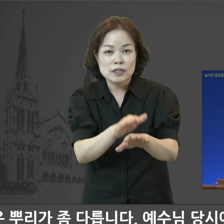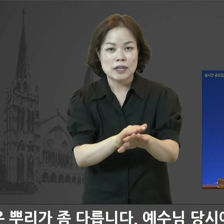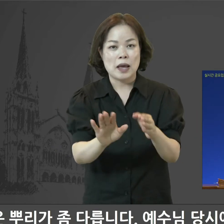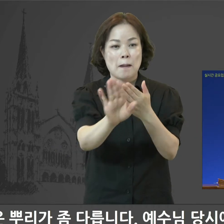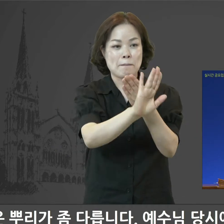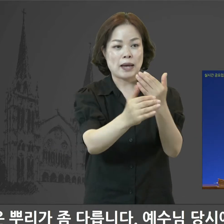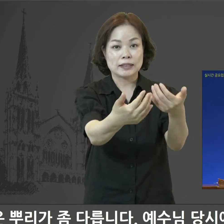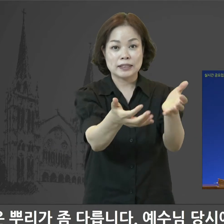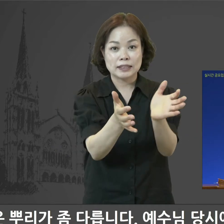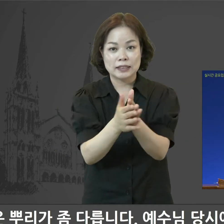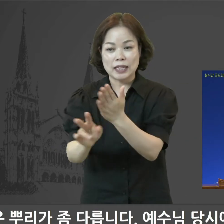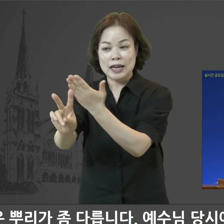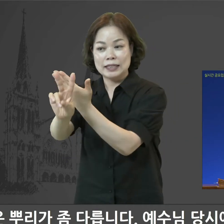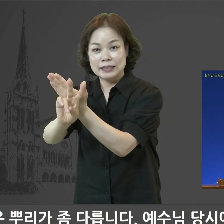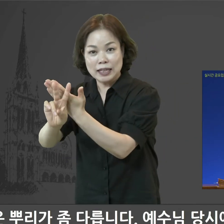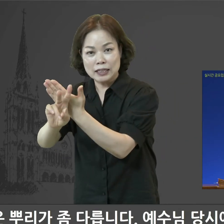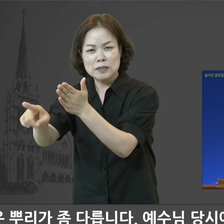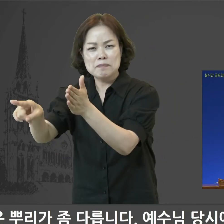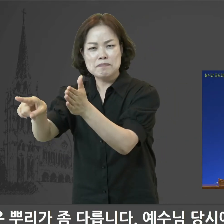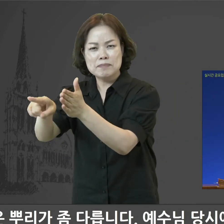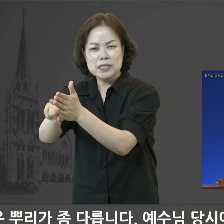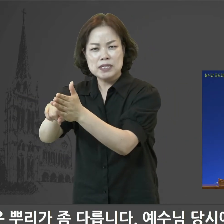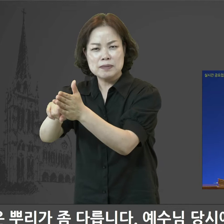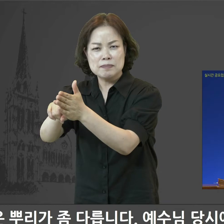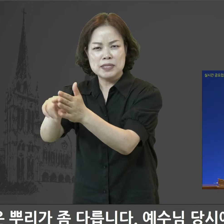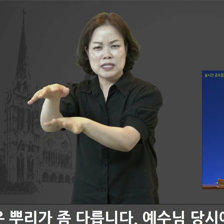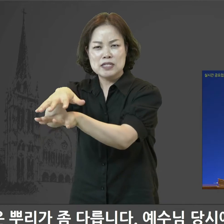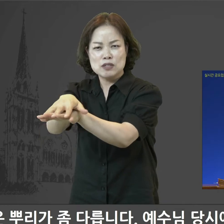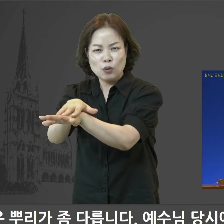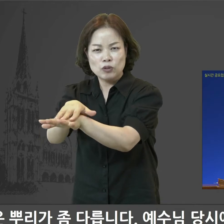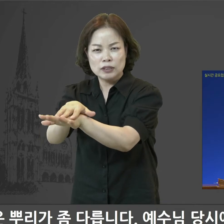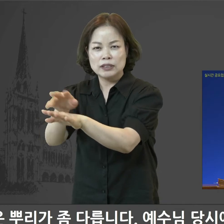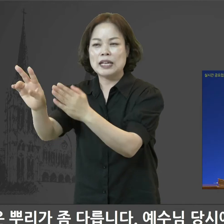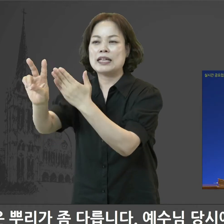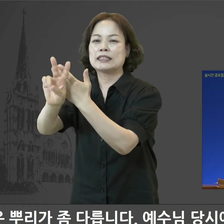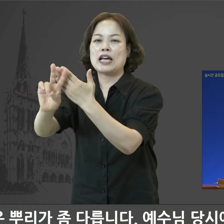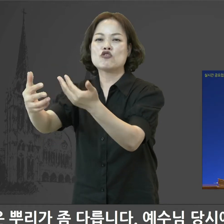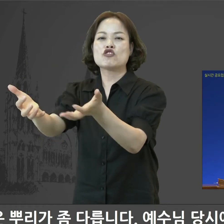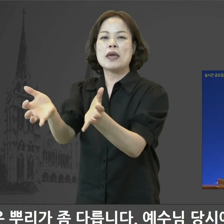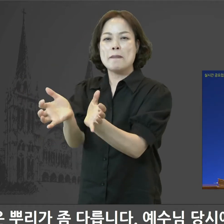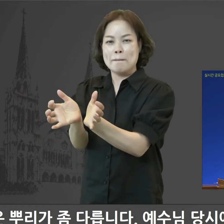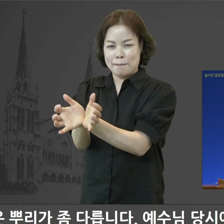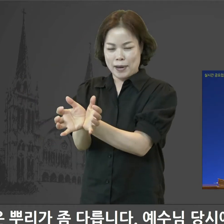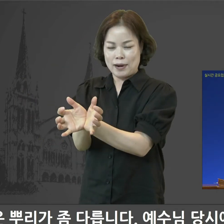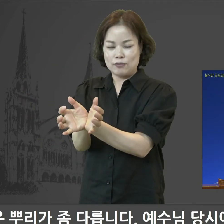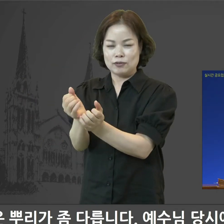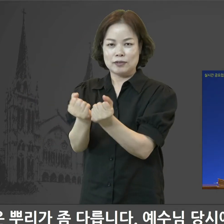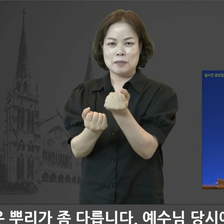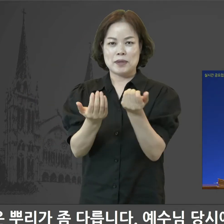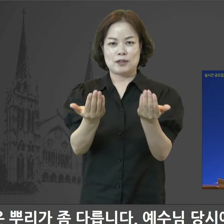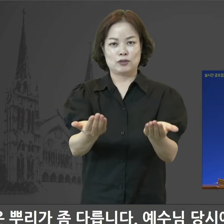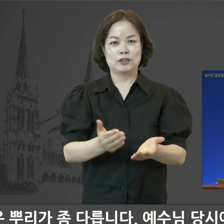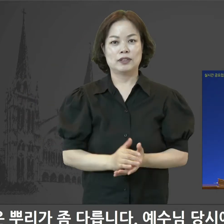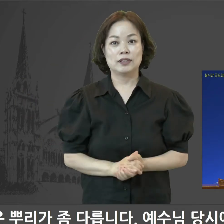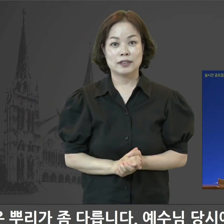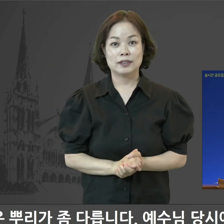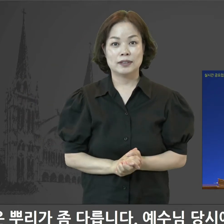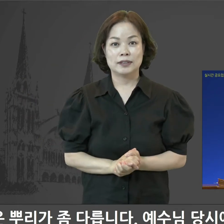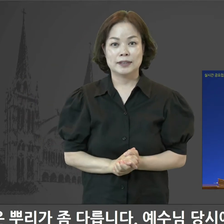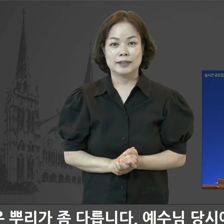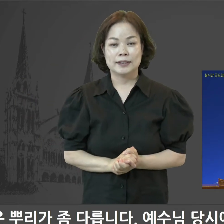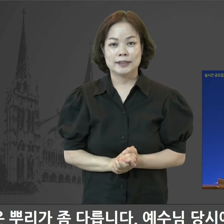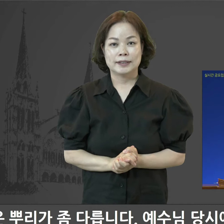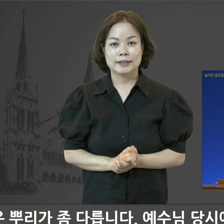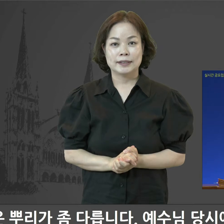바리새파, 사두개인도 믿음 체계를 이루고 있었고, 그래서 사두개파 이렇게 설명을 하는 겁니다. 그러니까